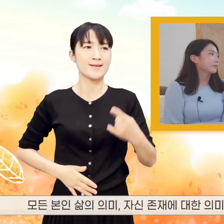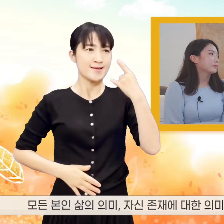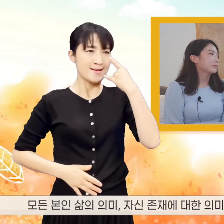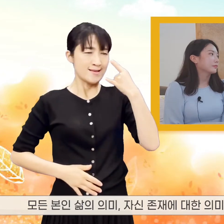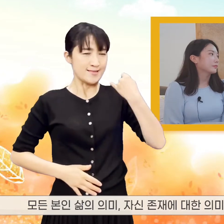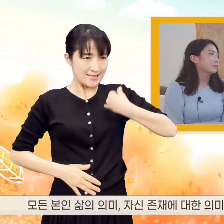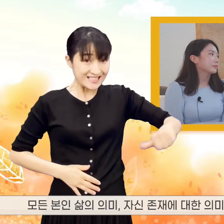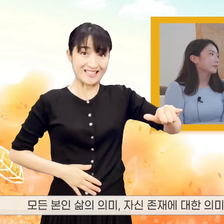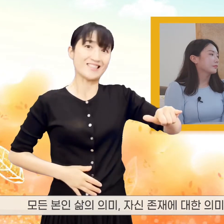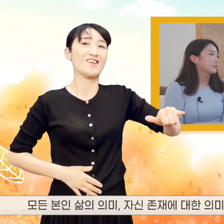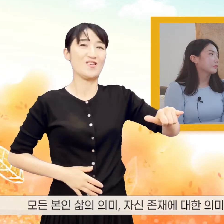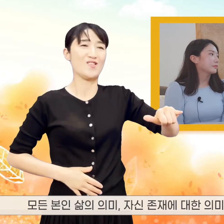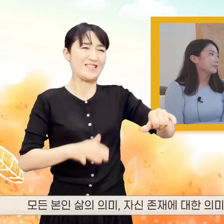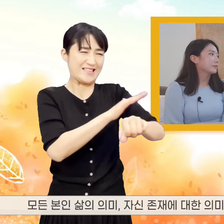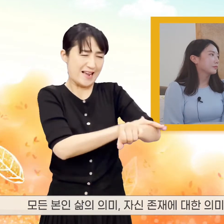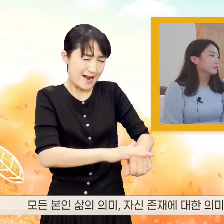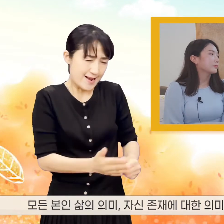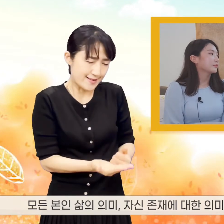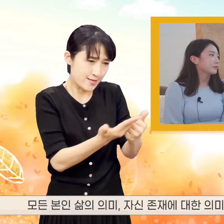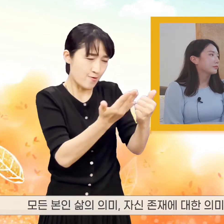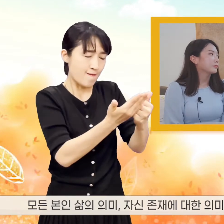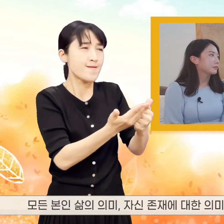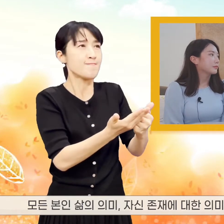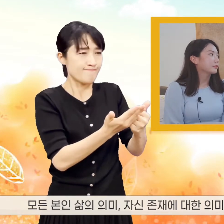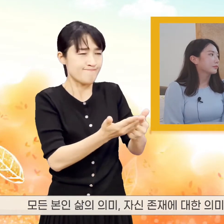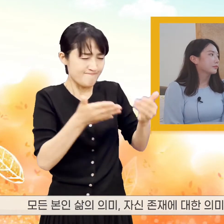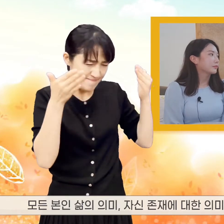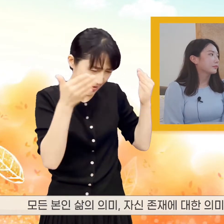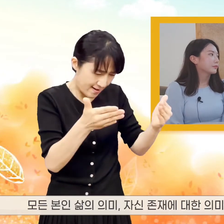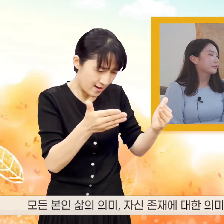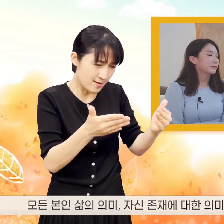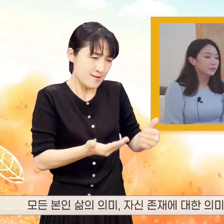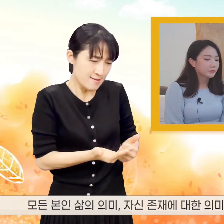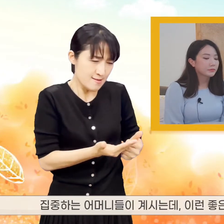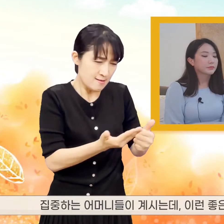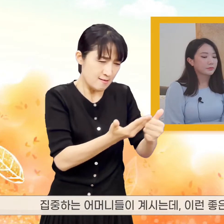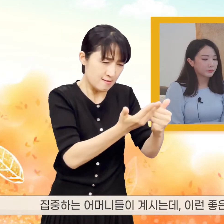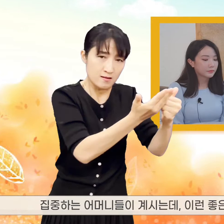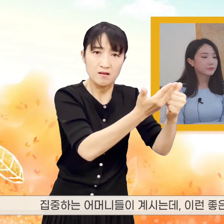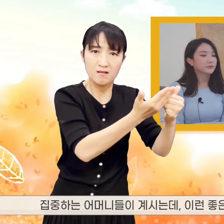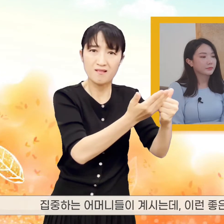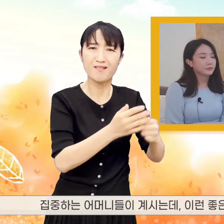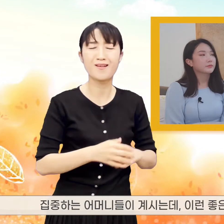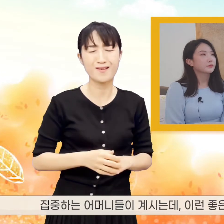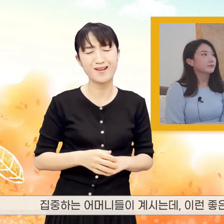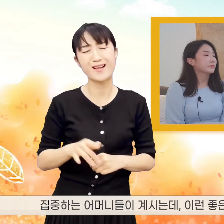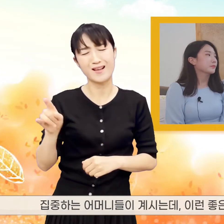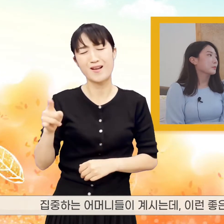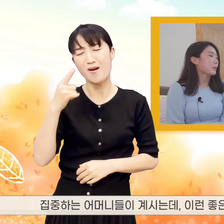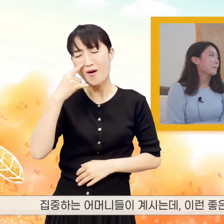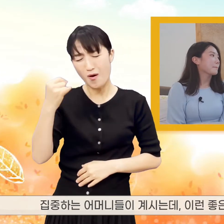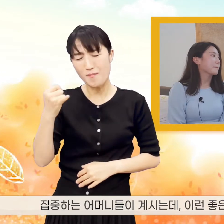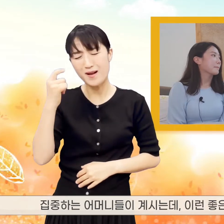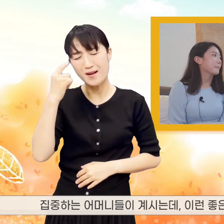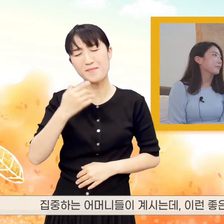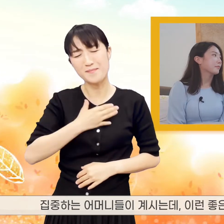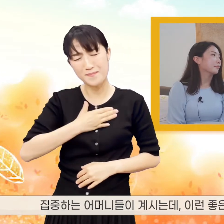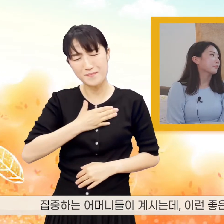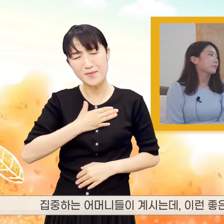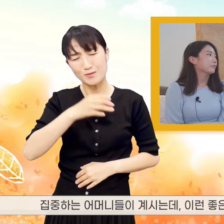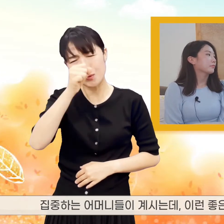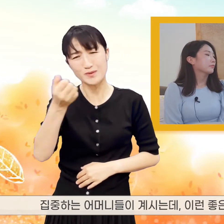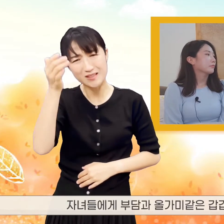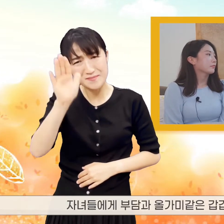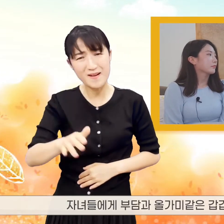의미, 그 자기 존재에 대한 의미를 그 자식을 잘 키우기 위해서 집중하는 그런 어머니들이 있는데, 이게 좋은